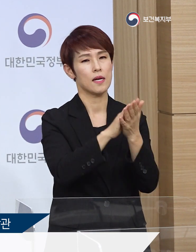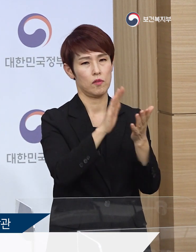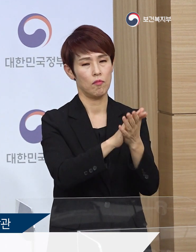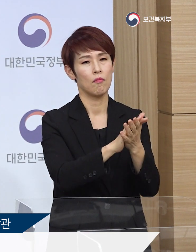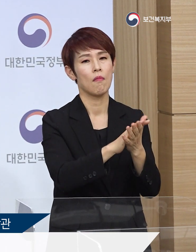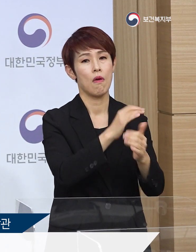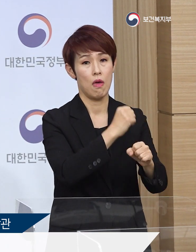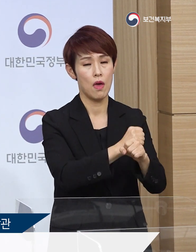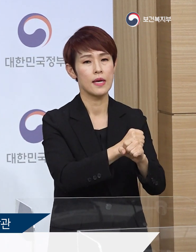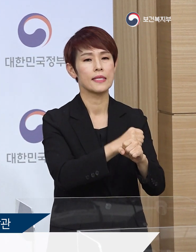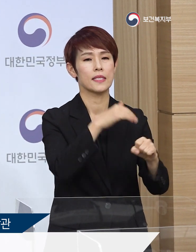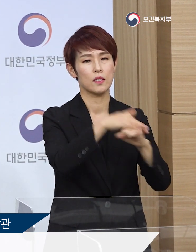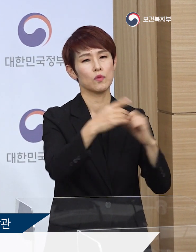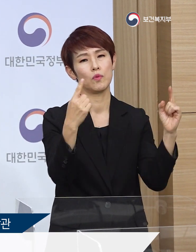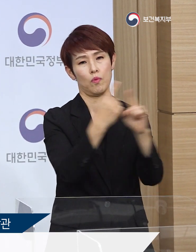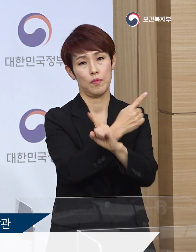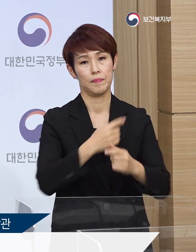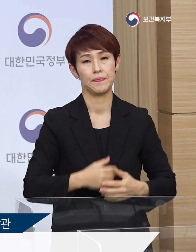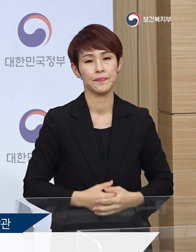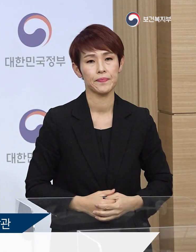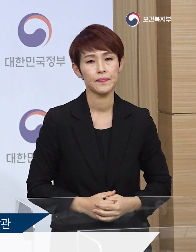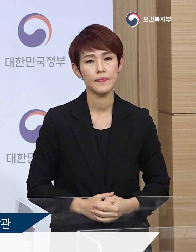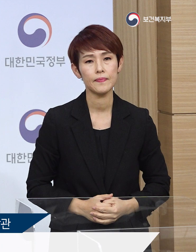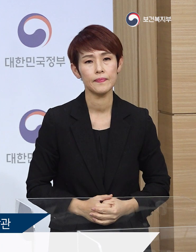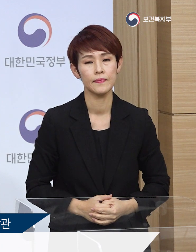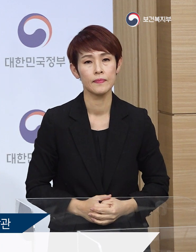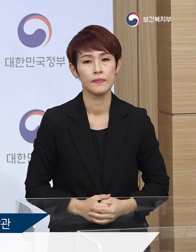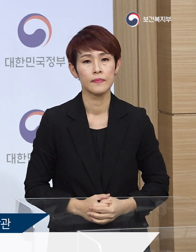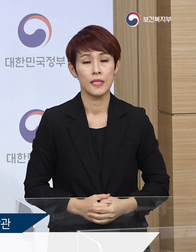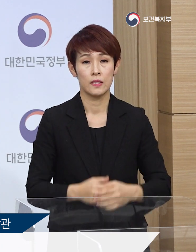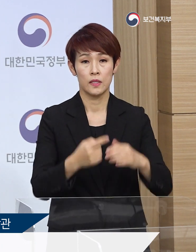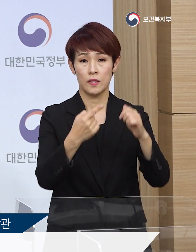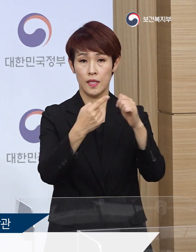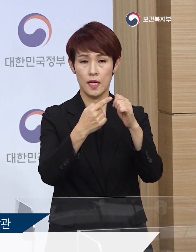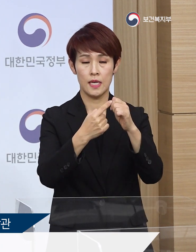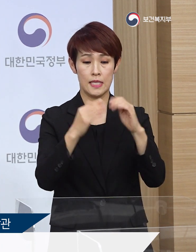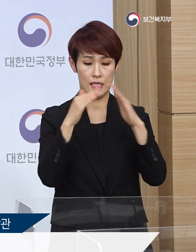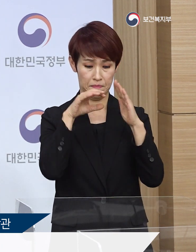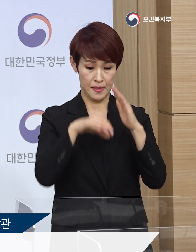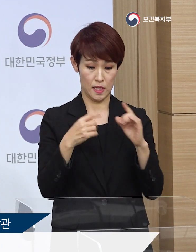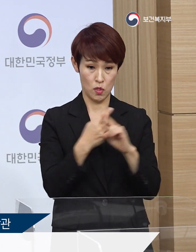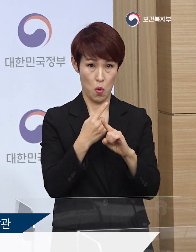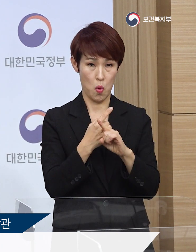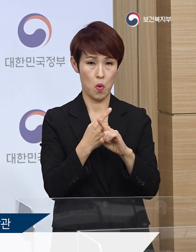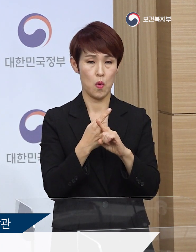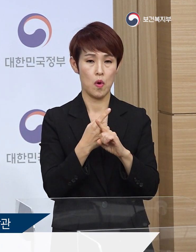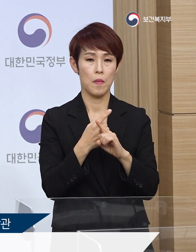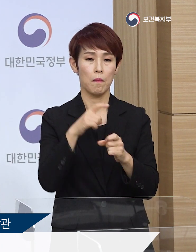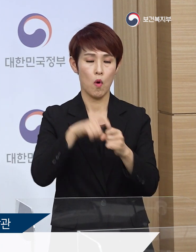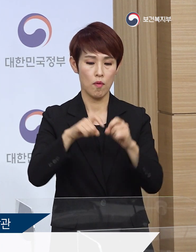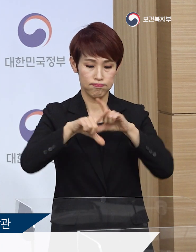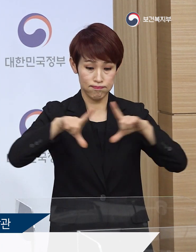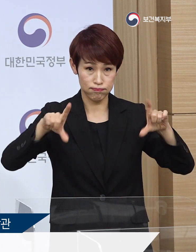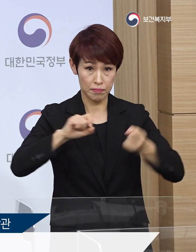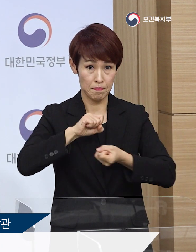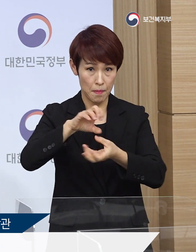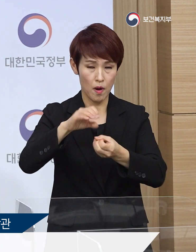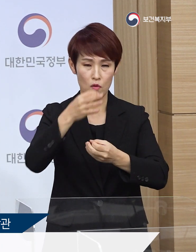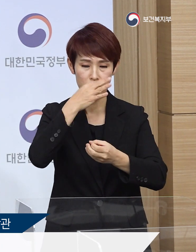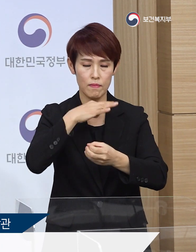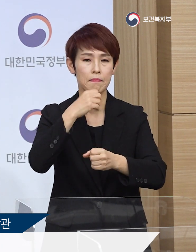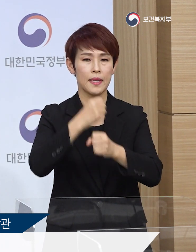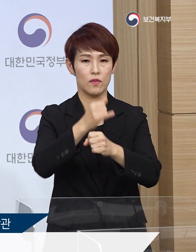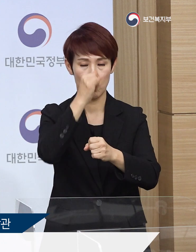기반한 체계로 조정하고자 합니다. 첫째, 재택 치료 키트 배송을 효율화하고